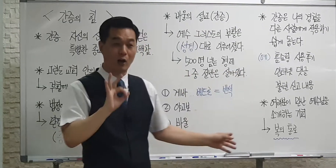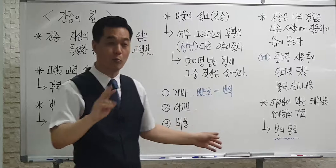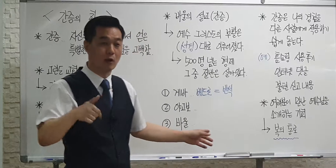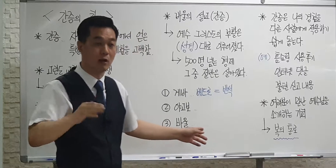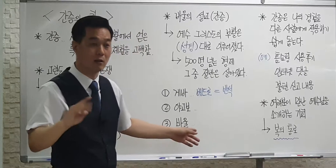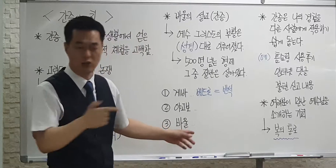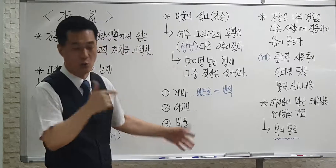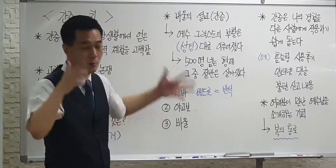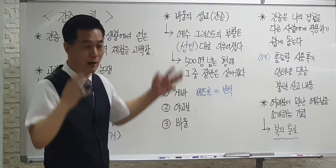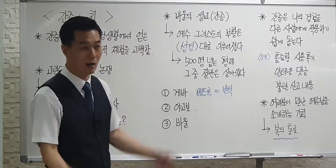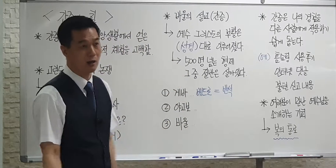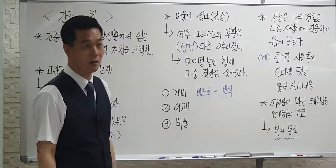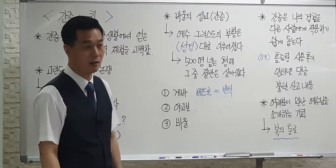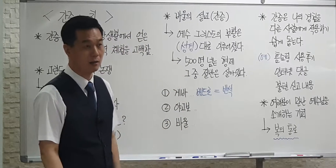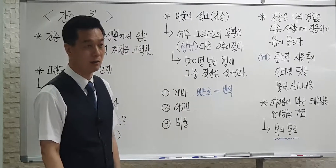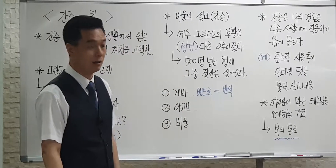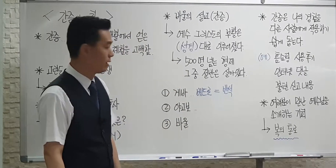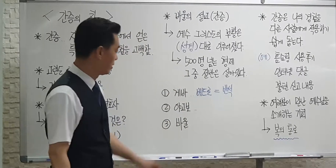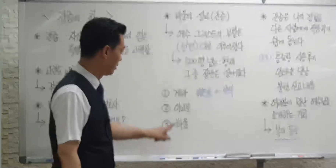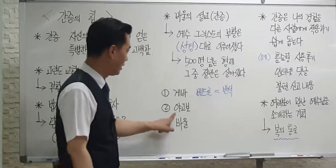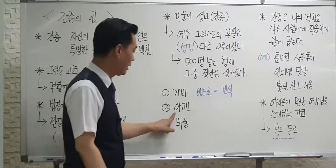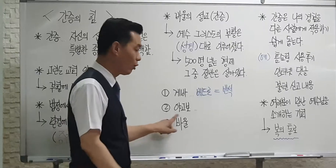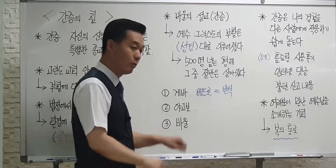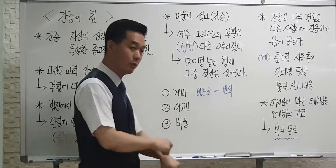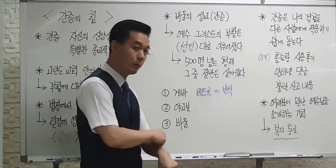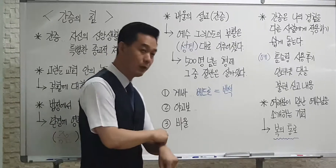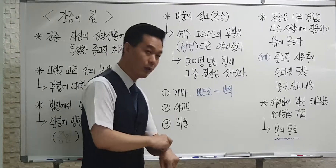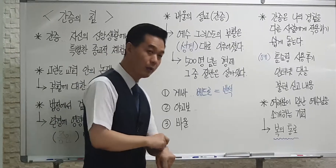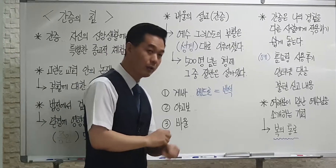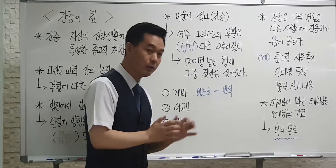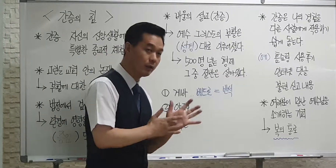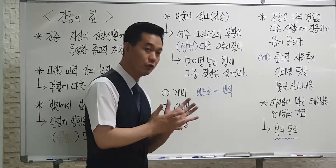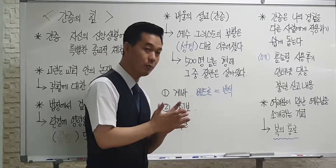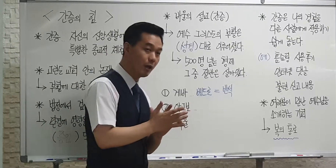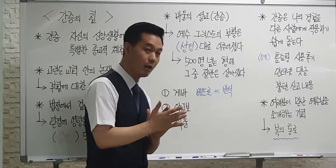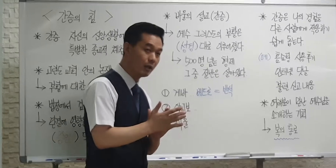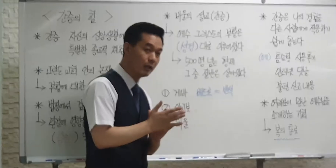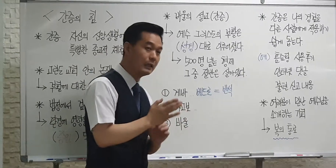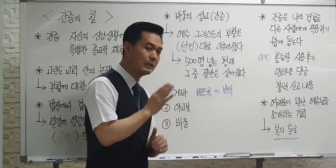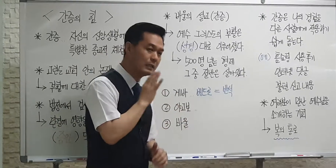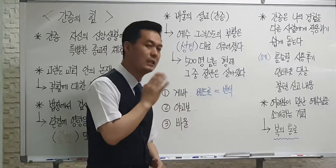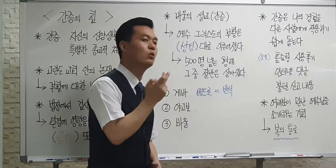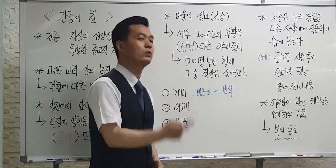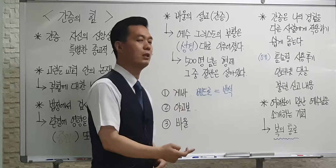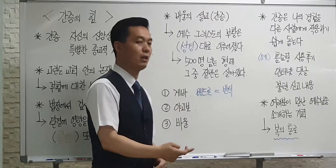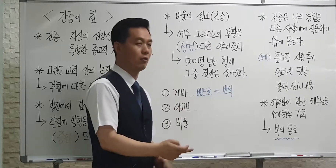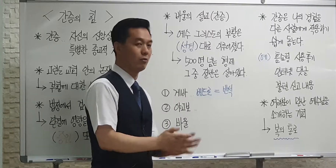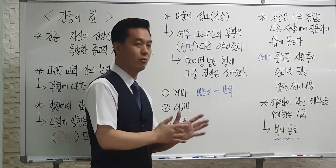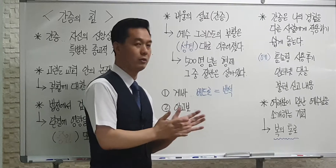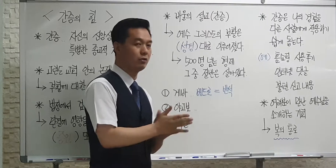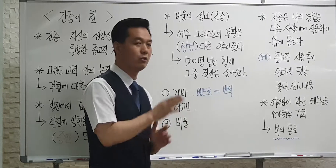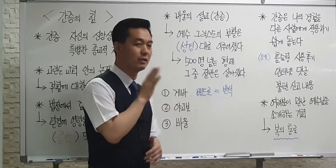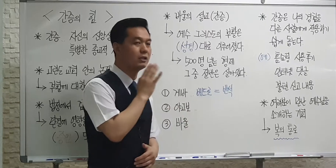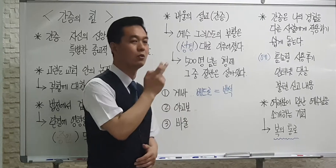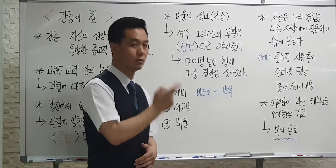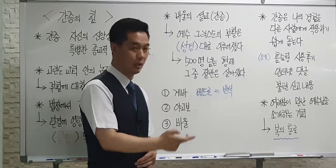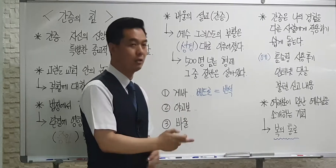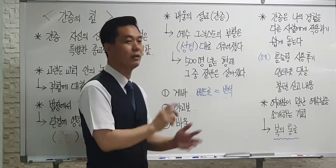야고보가. 너무 많아. 근데 이 야고보는 특별히 예수님의 친동생이에요. 예수님의 친동생을